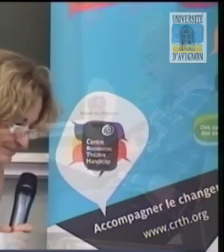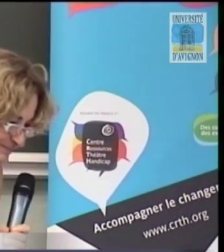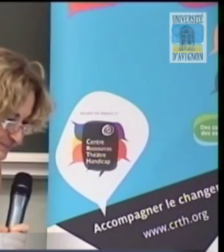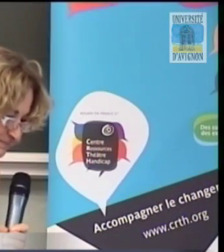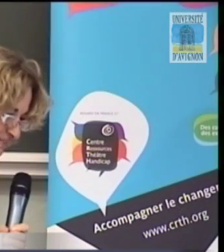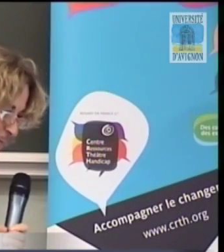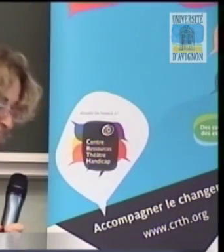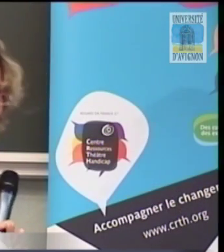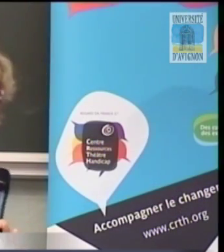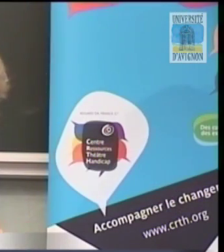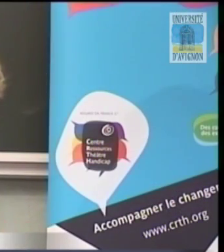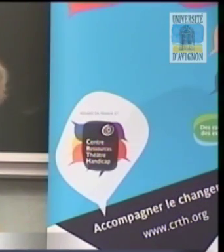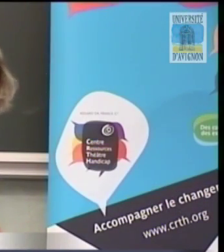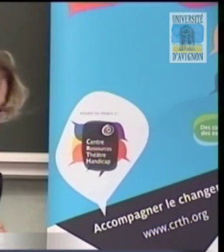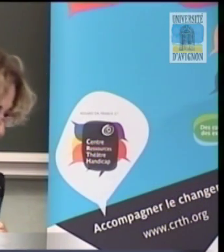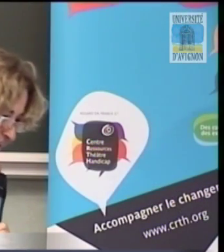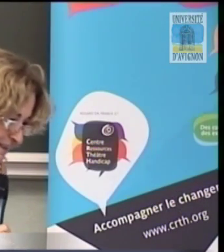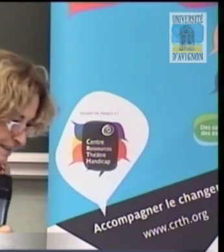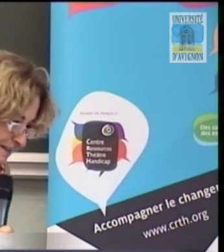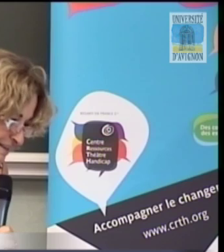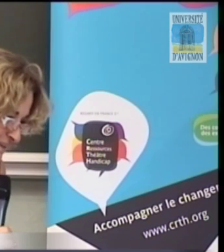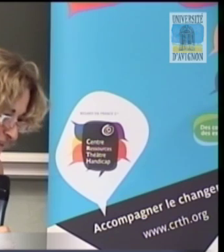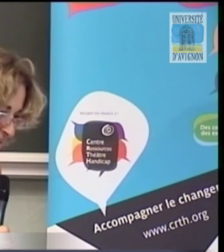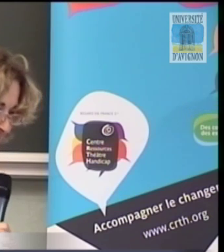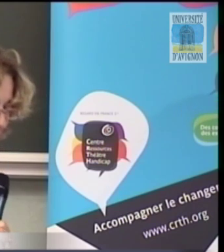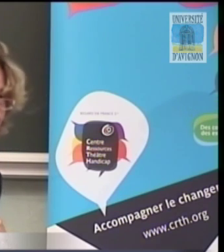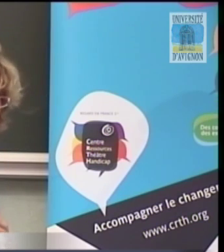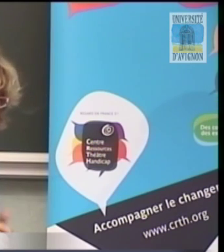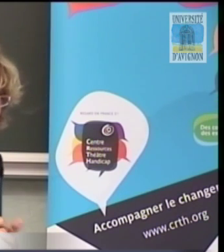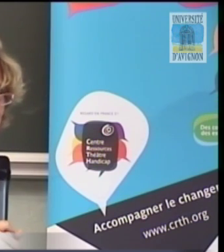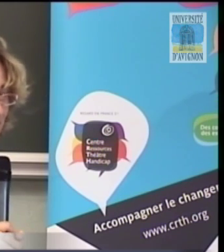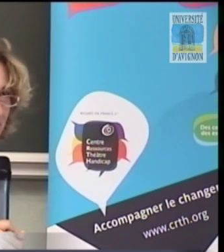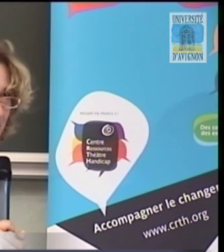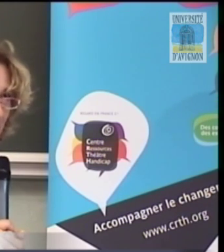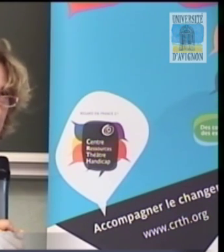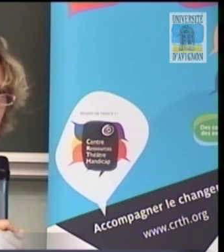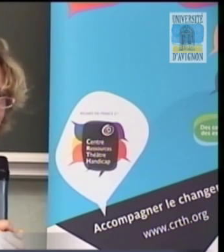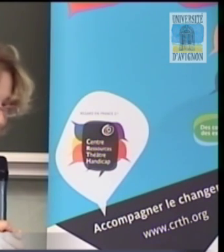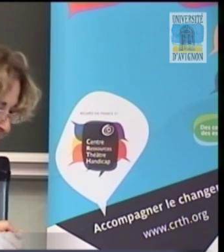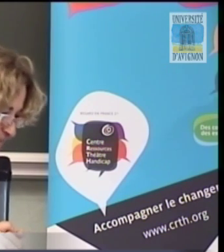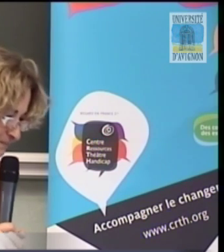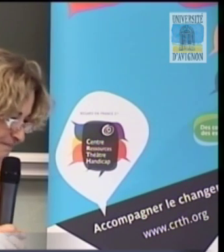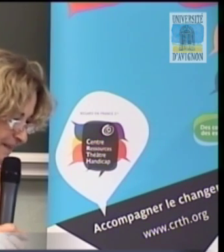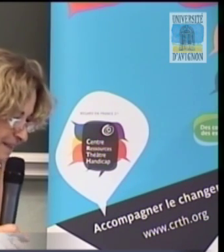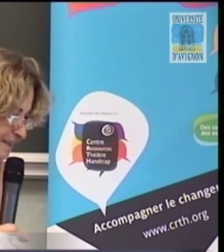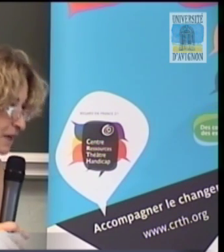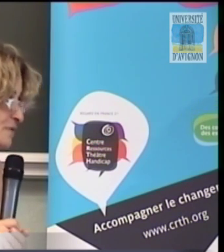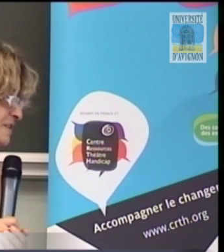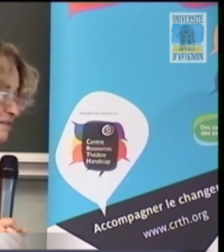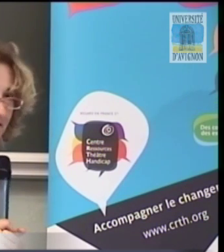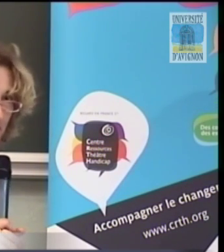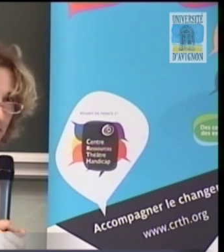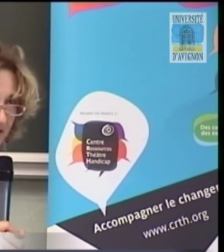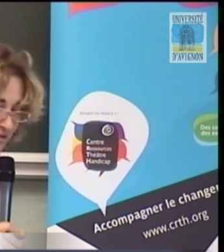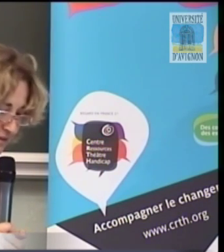route. Et enfin, dernier rôle, pas le moindre, il a